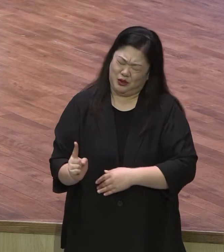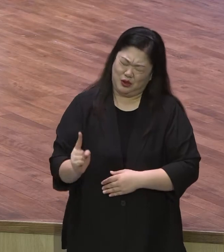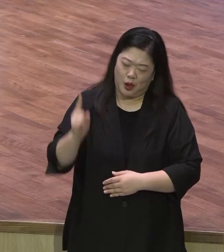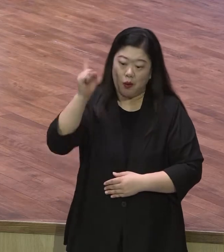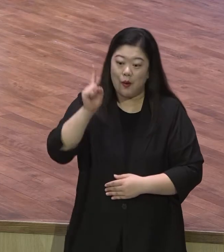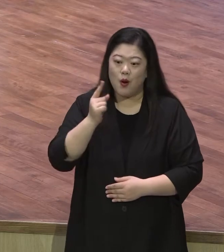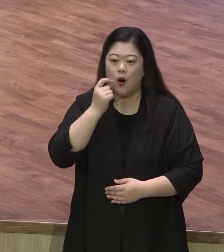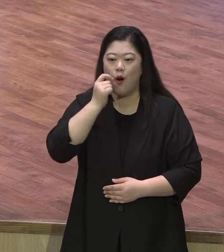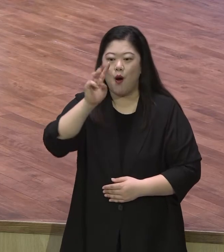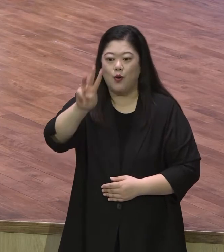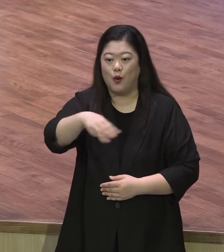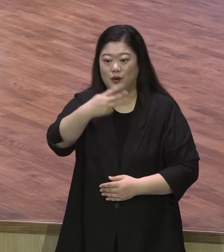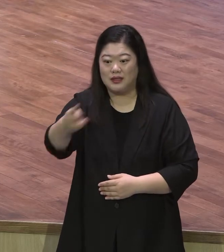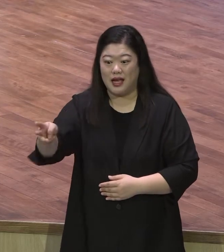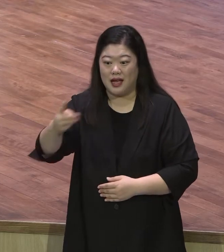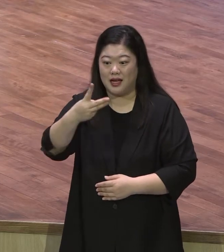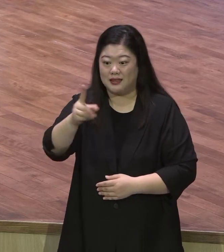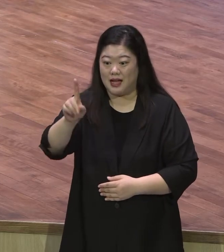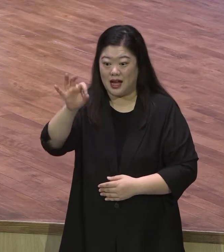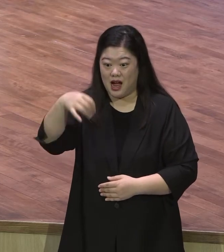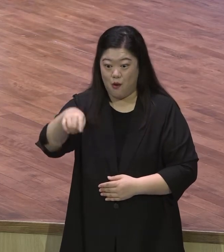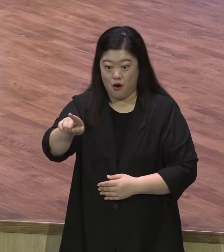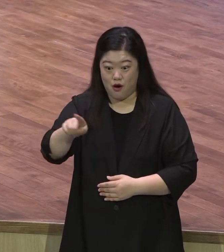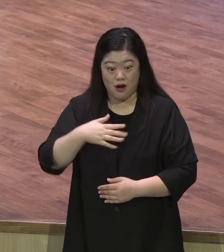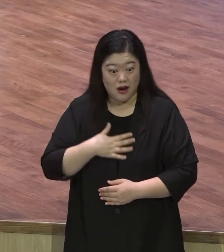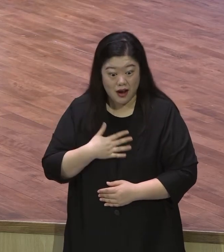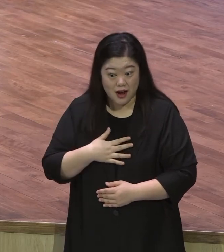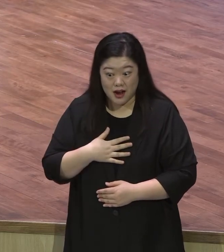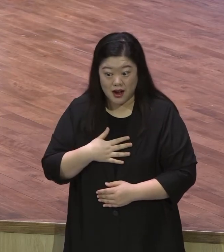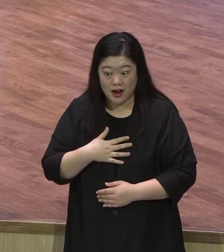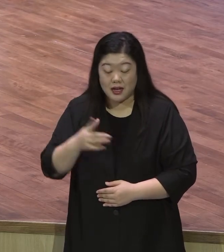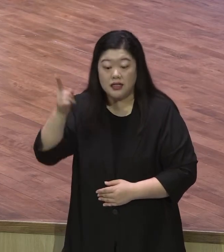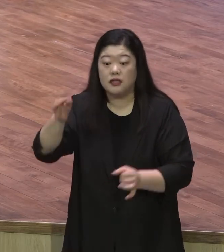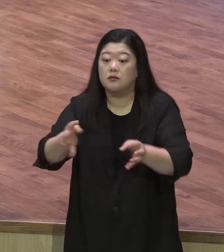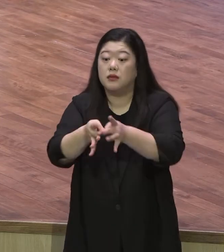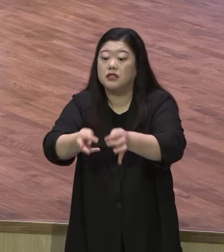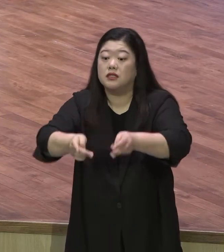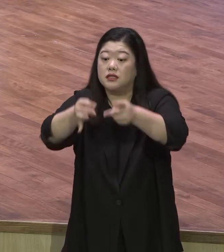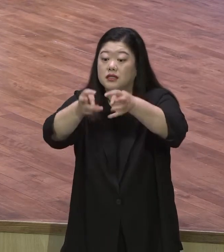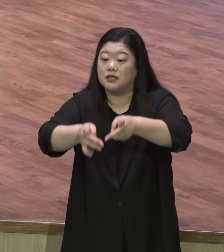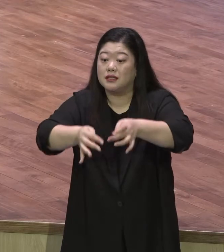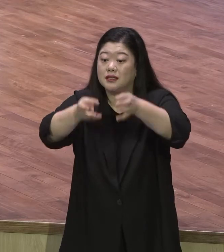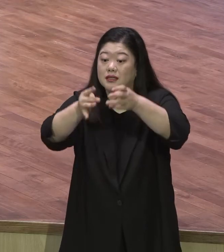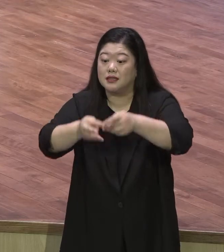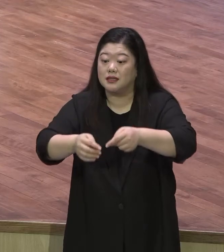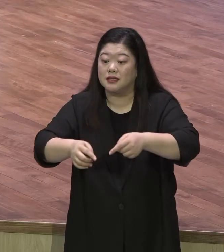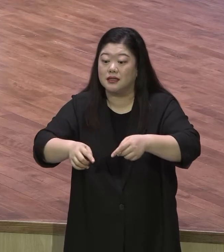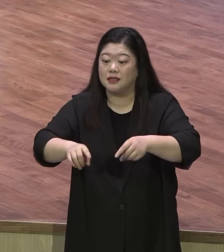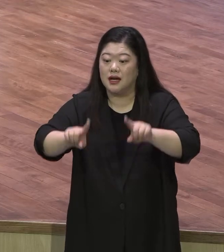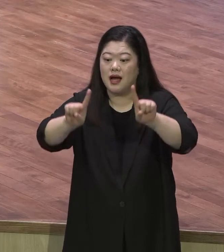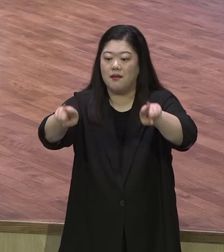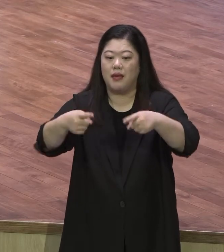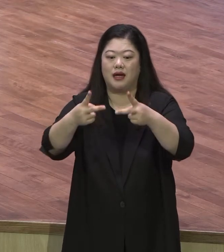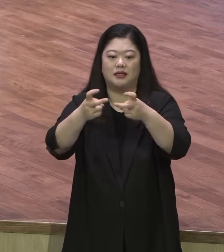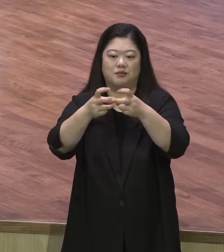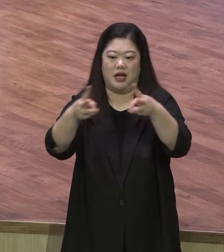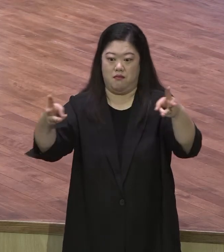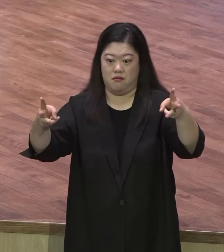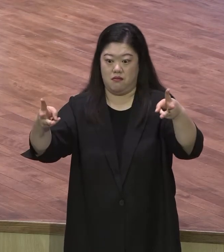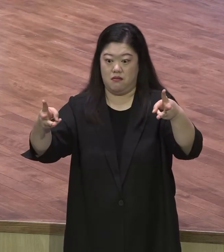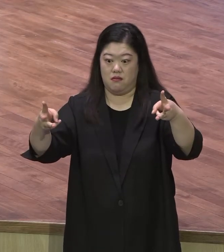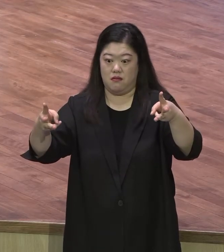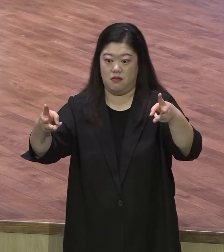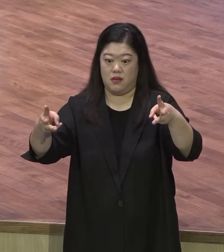롯데 월드 타워가 123층 이요. 123층인데 555 메다라. 엄청 높지요.